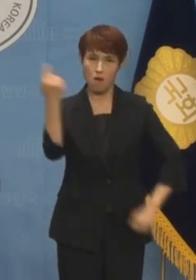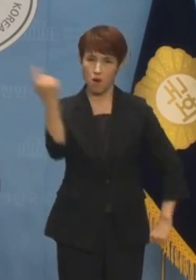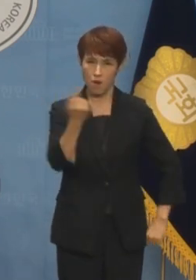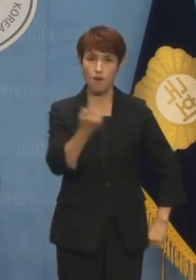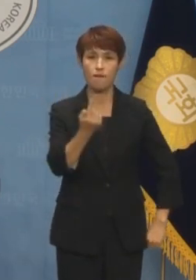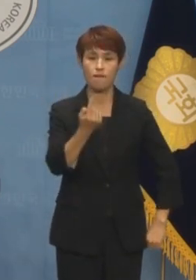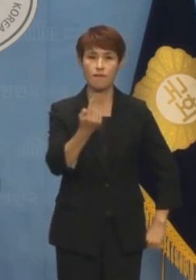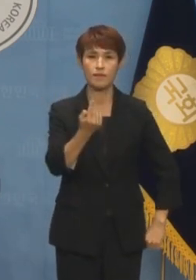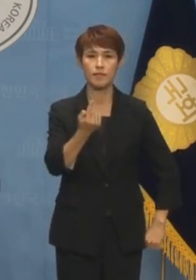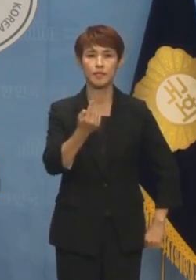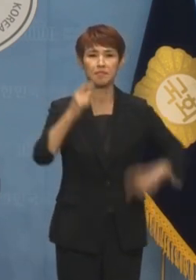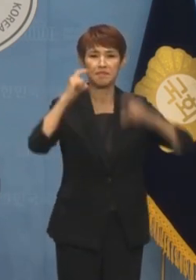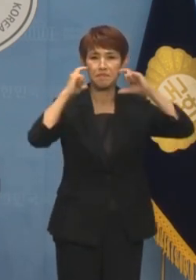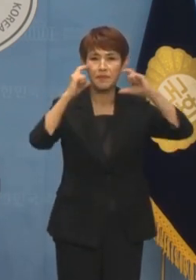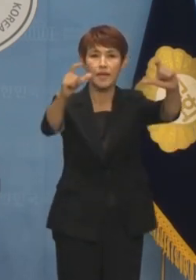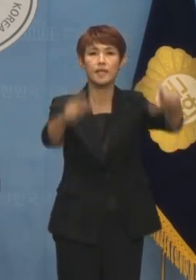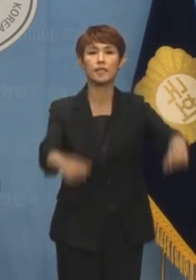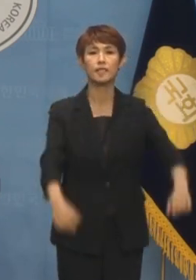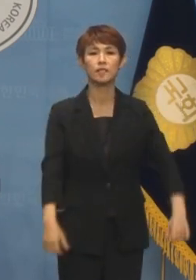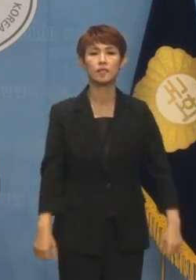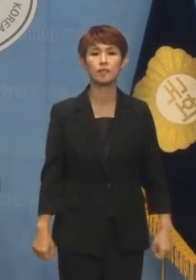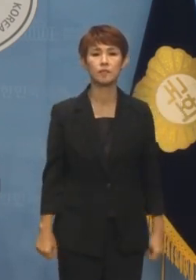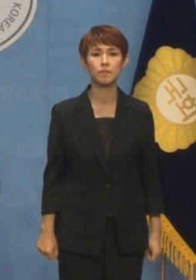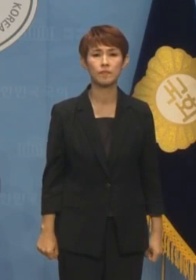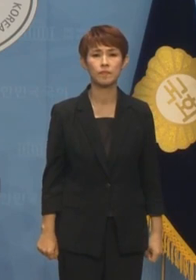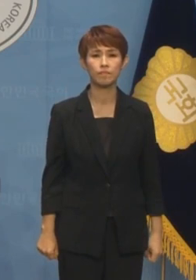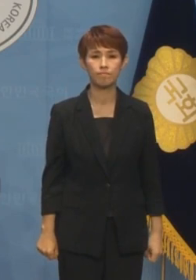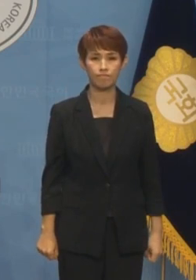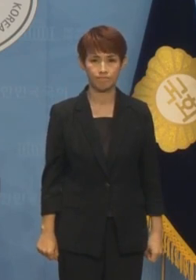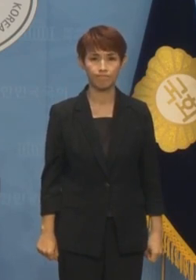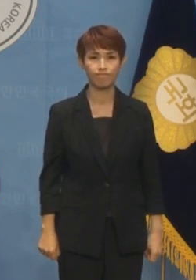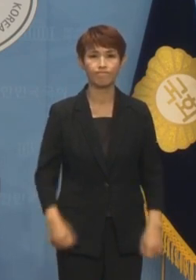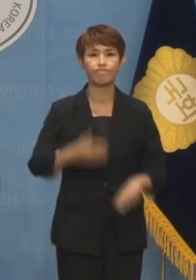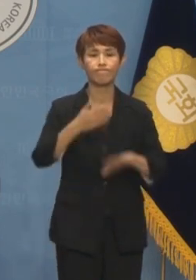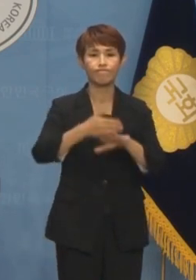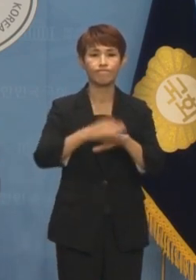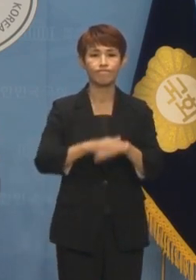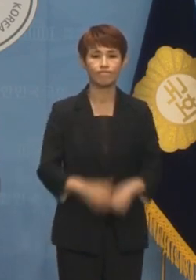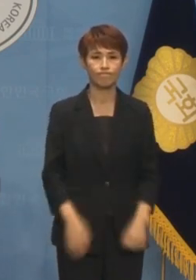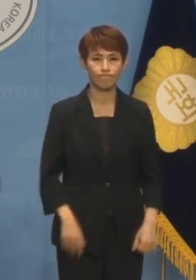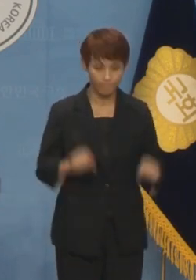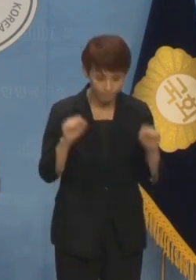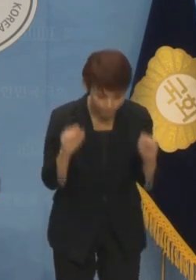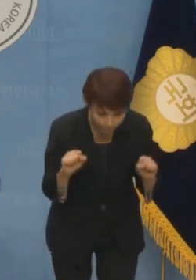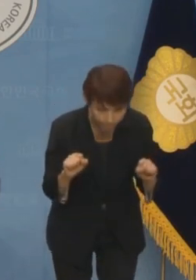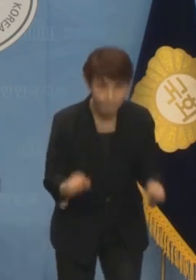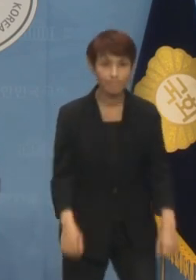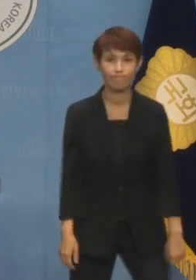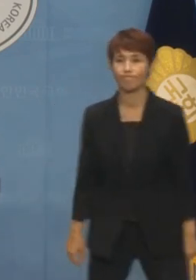말 것임을 분명히 짚어두겠습니다. 감사합니다.